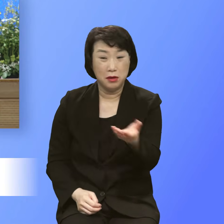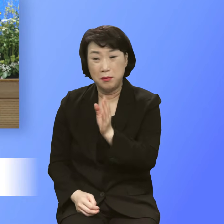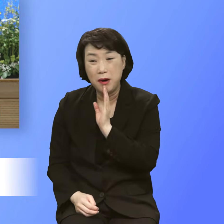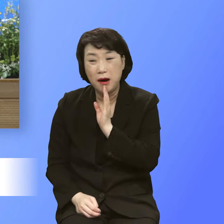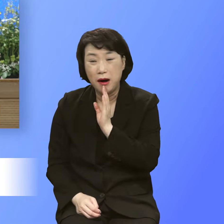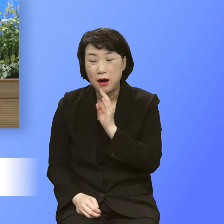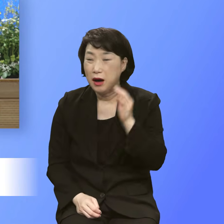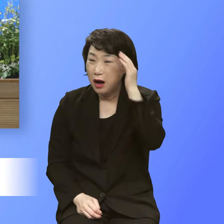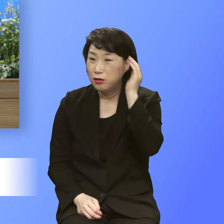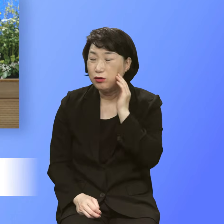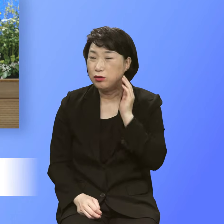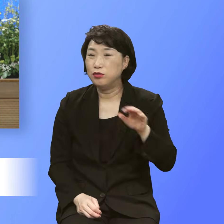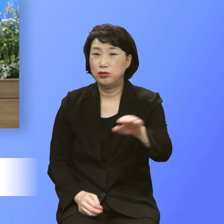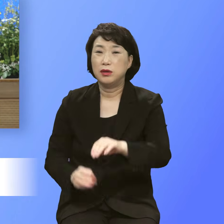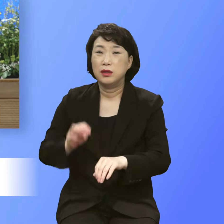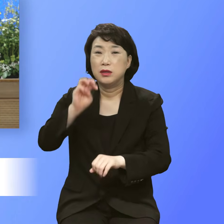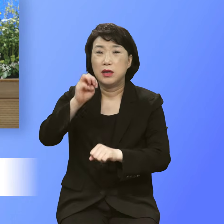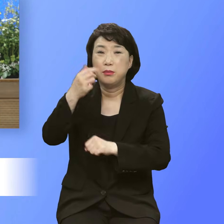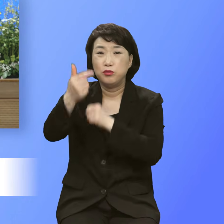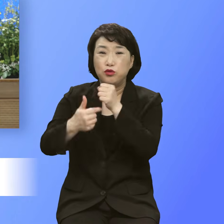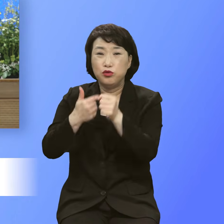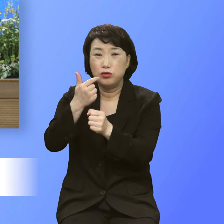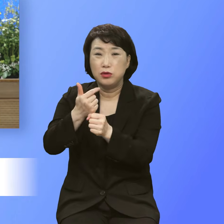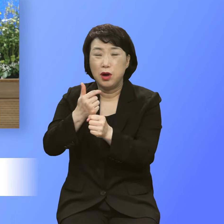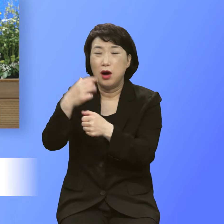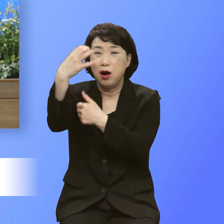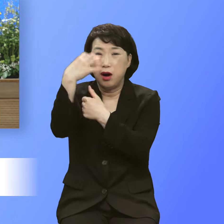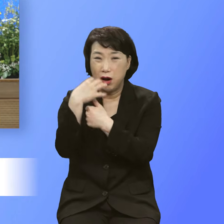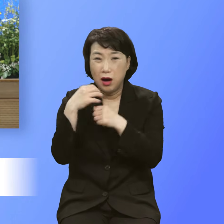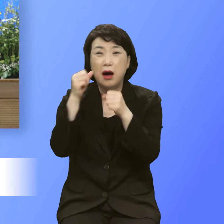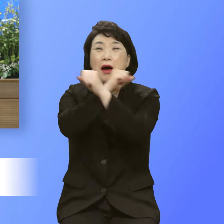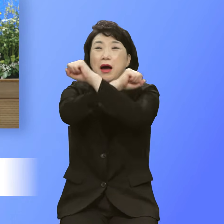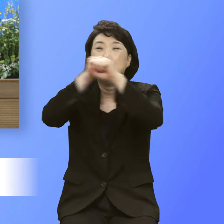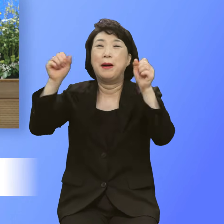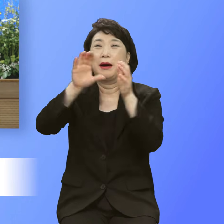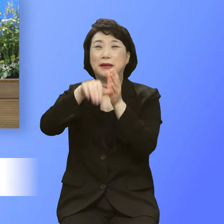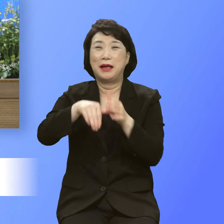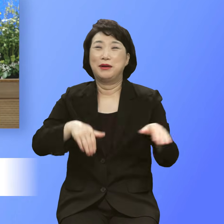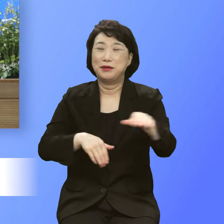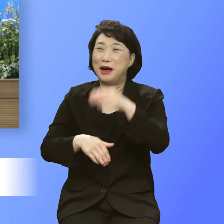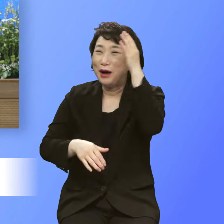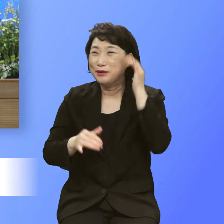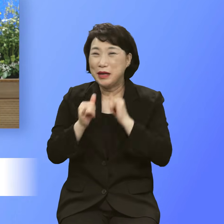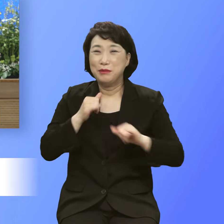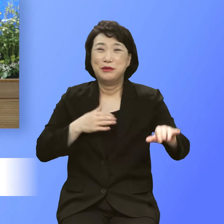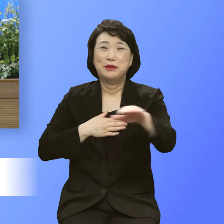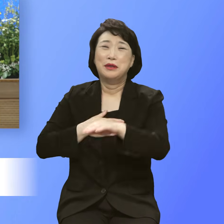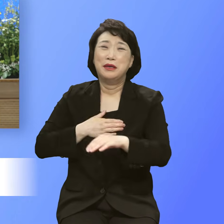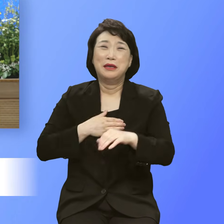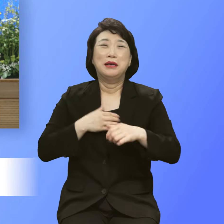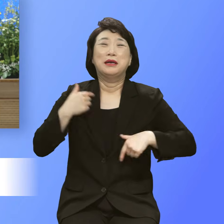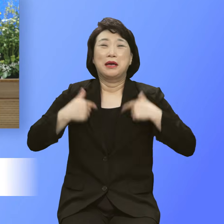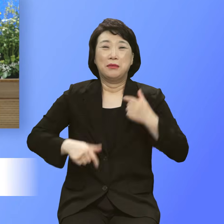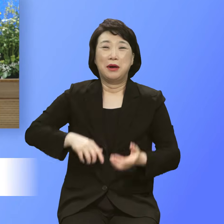속에서 해방될 때에 우리 민족의 그 기쁨이 어느 정도였을까?